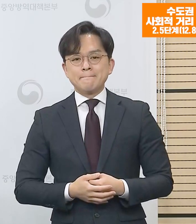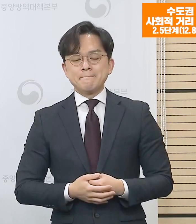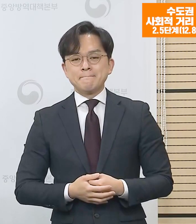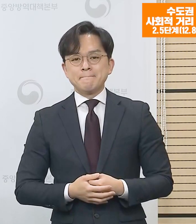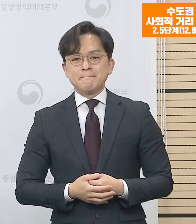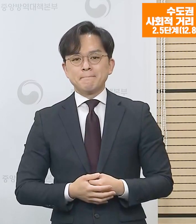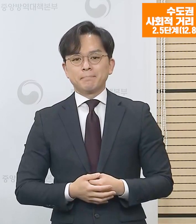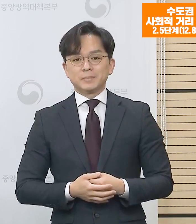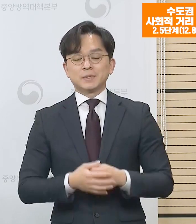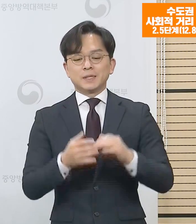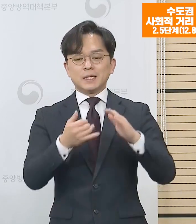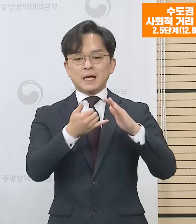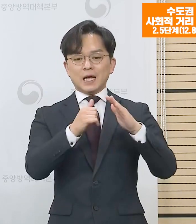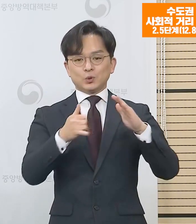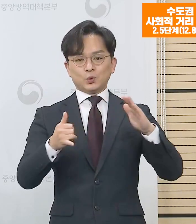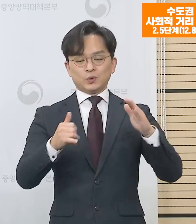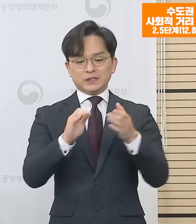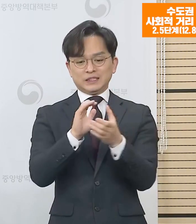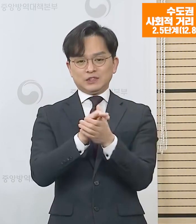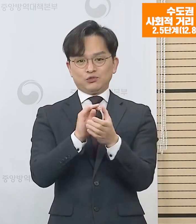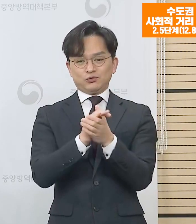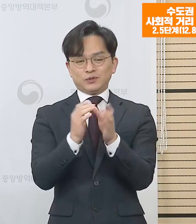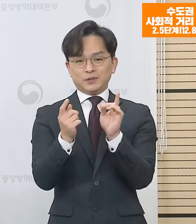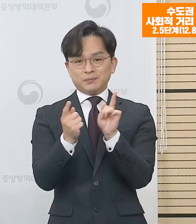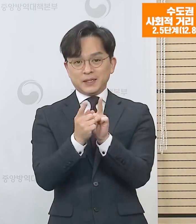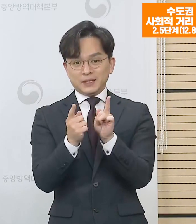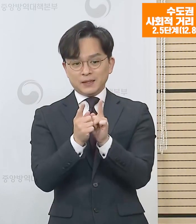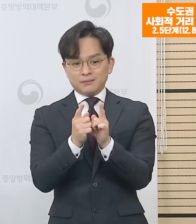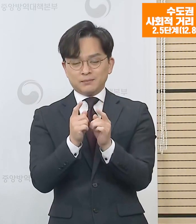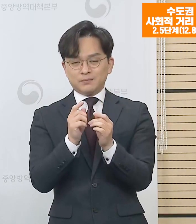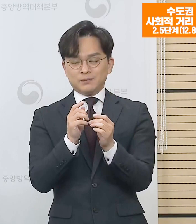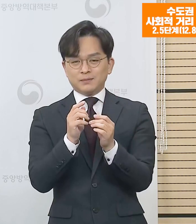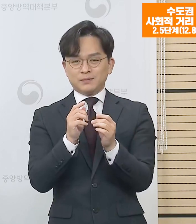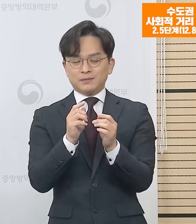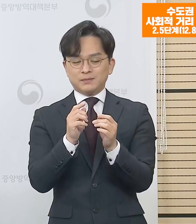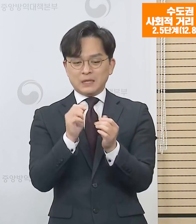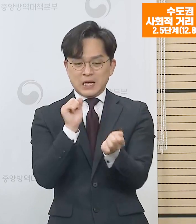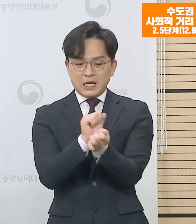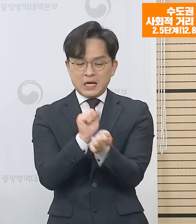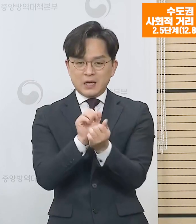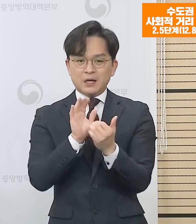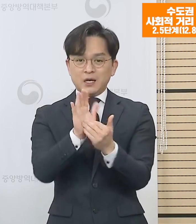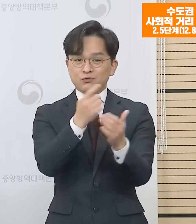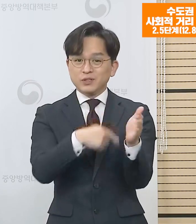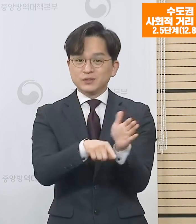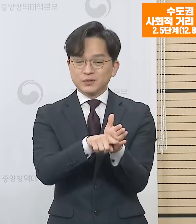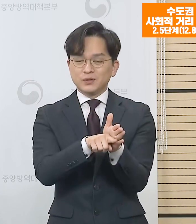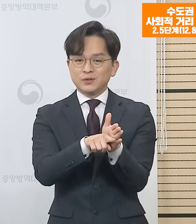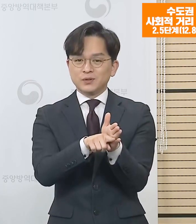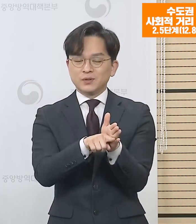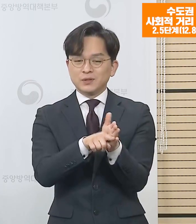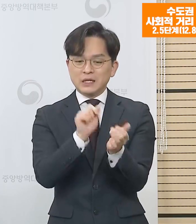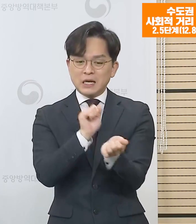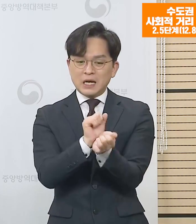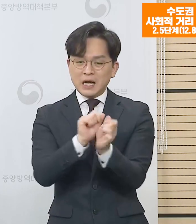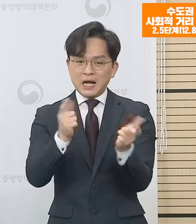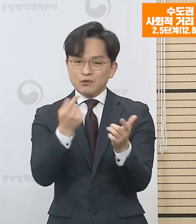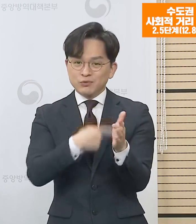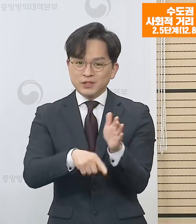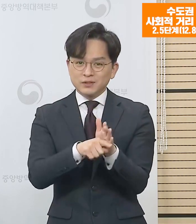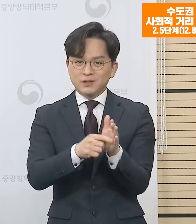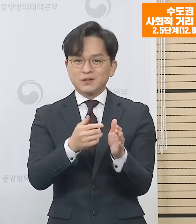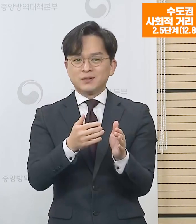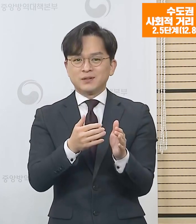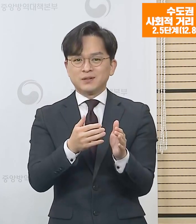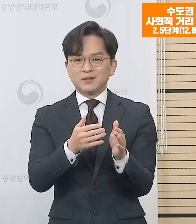먼저 가족, 지인 간의 모임으로 인한 전파를 차단하기 위해서는 가급적이면 가족, 지인 간의